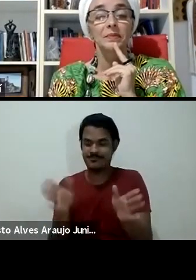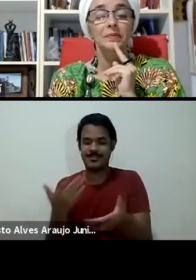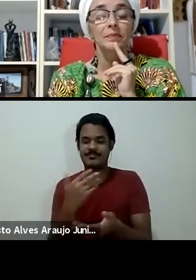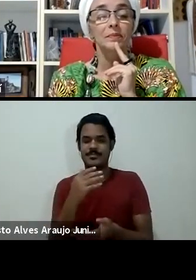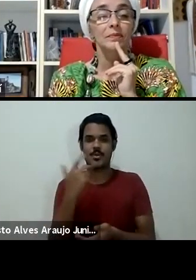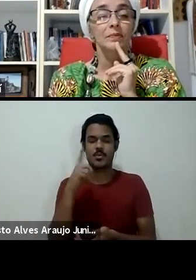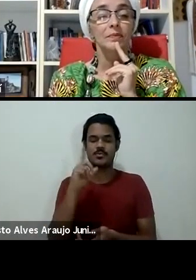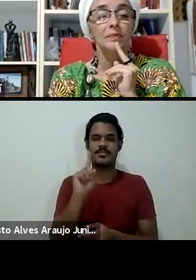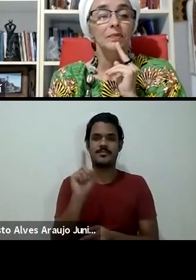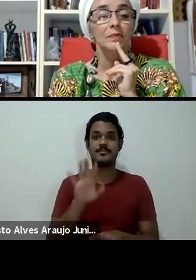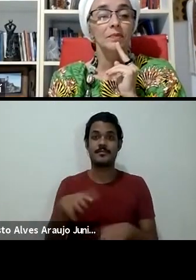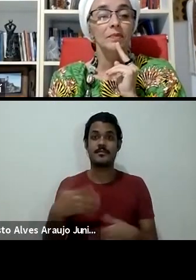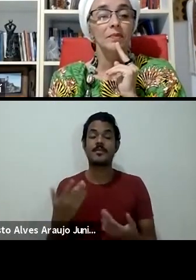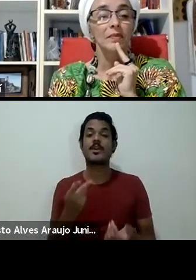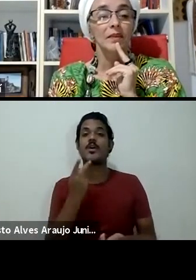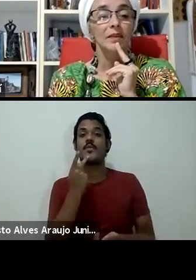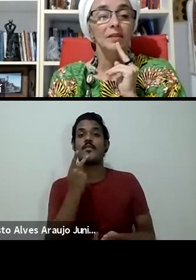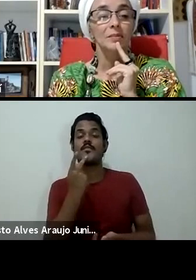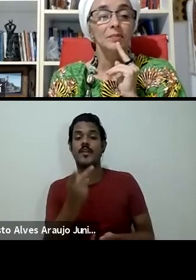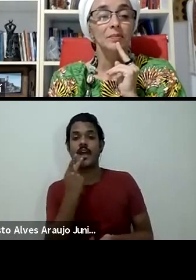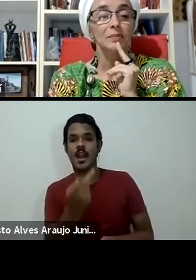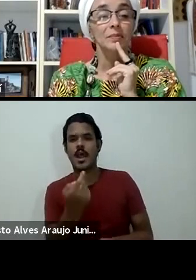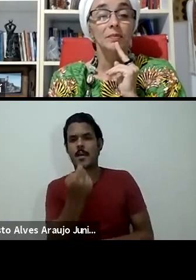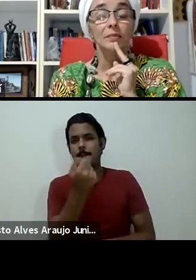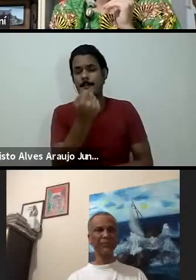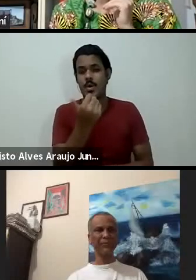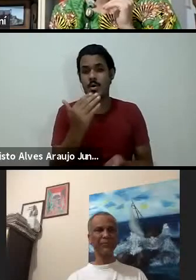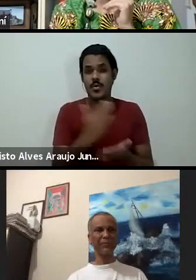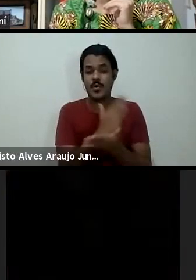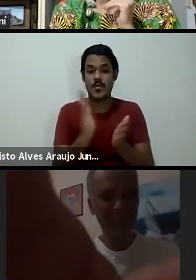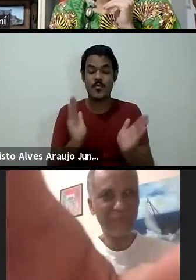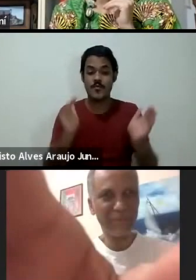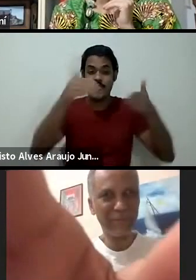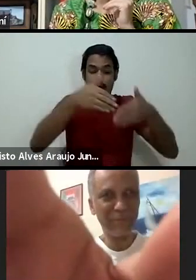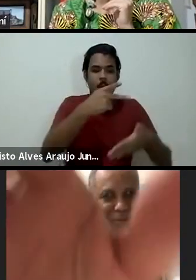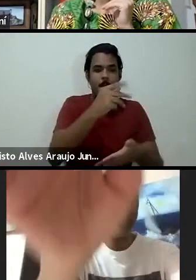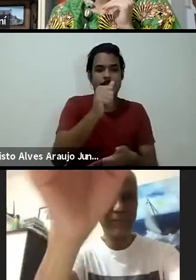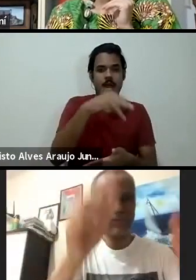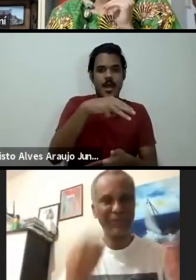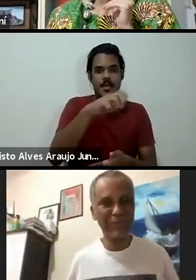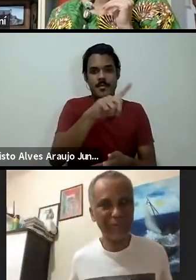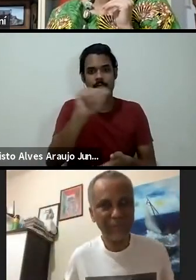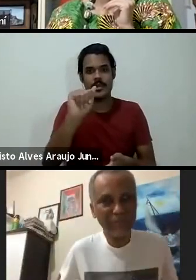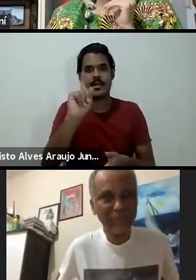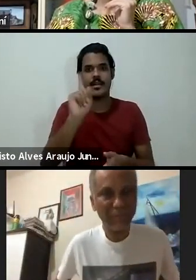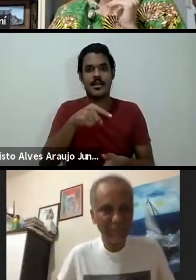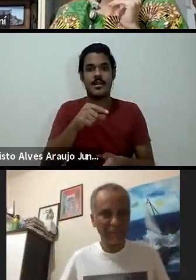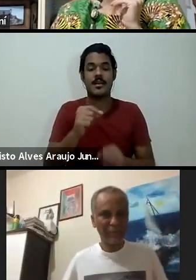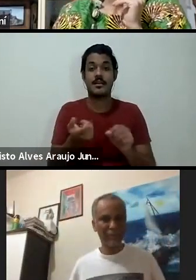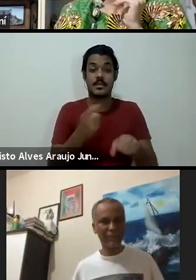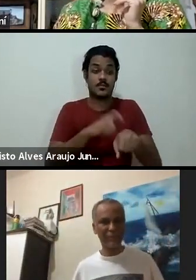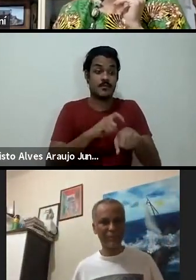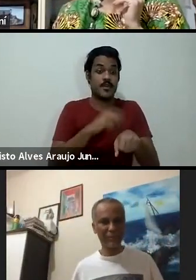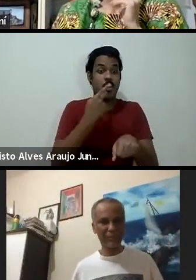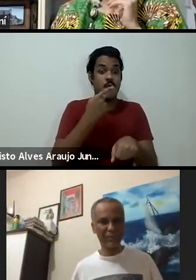Eu, na verdade, queria só dar uma palavrinha mais direcionada à Pamela, né? Porque, como ela disse, nosso primeiro